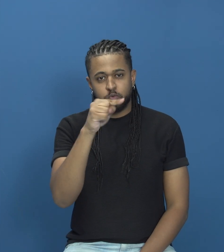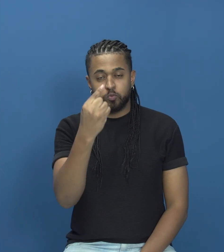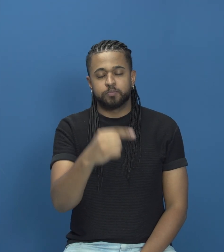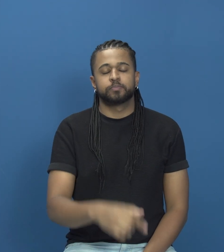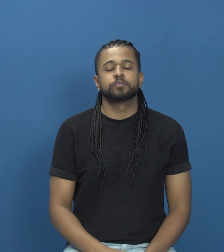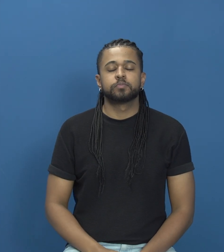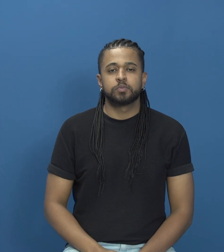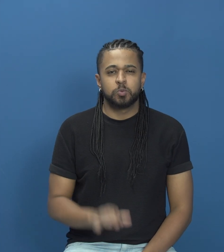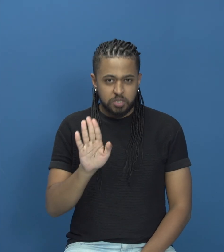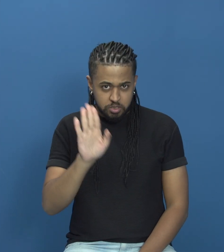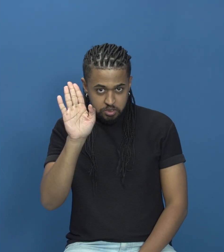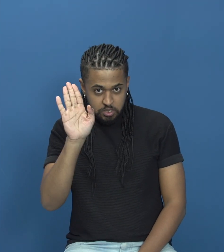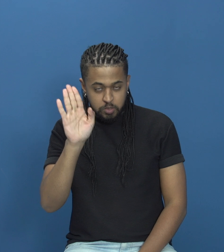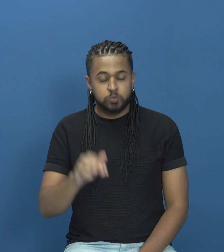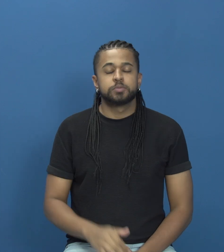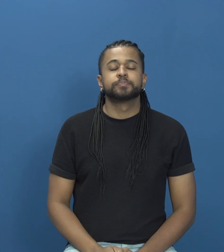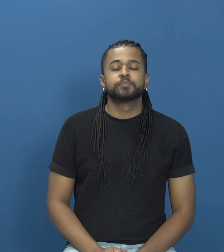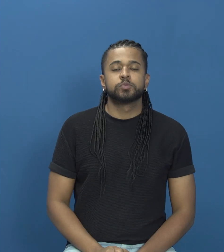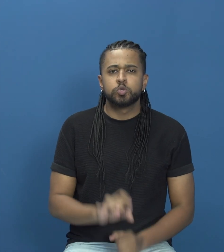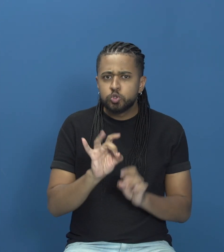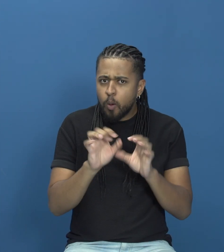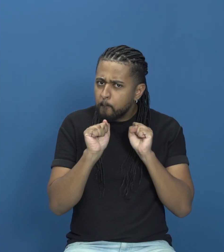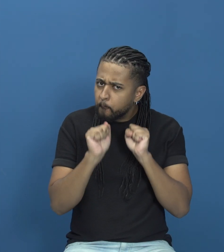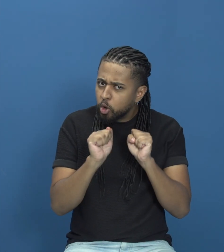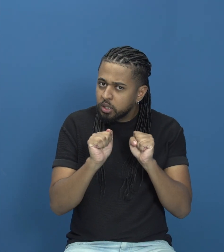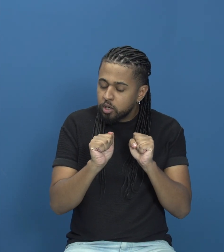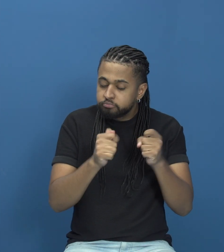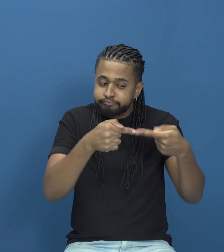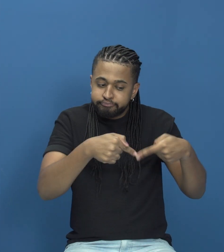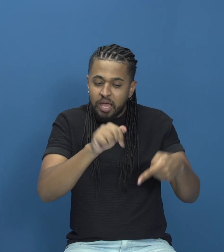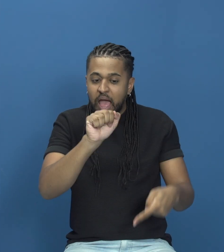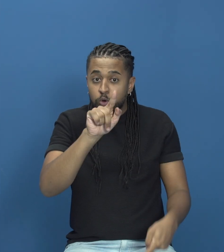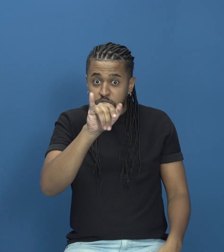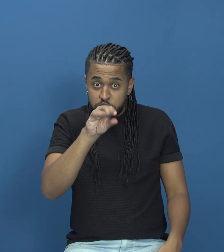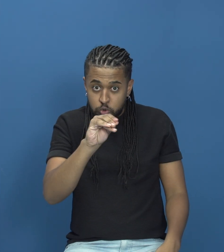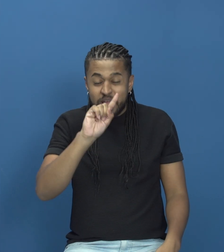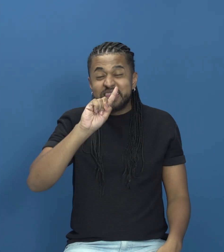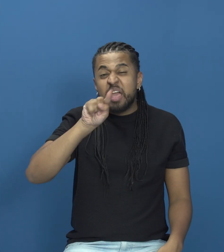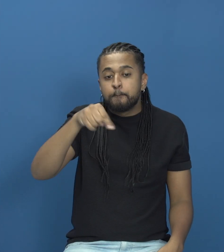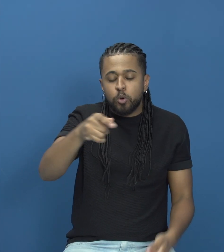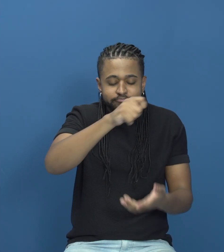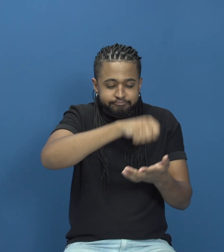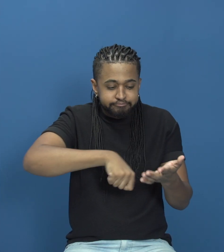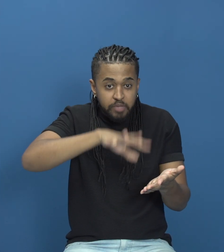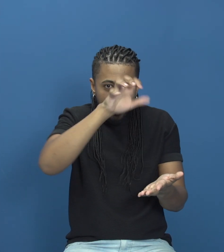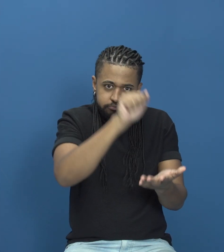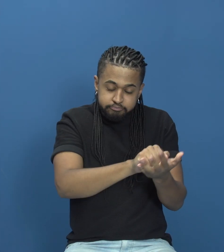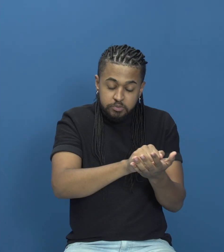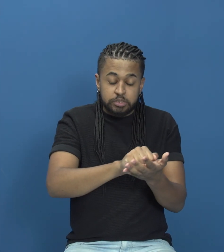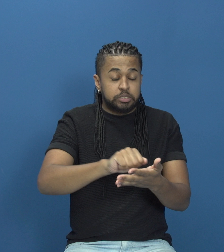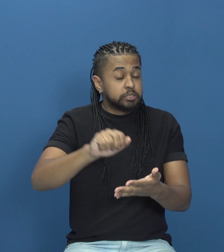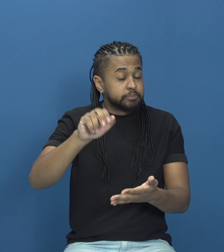16.8.1 Os candidatos às candidatas só poderão concorrer aos auxílios após a efetivação do